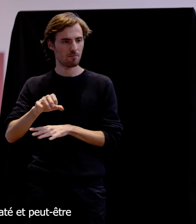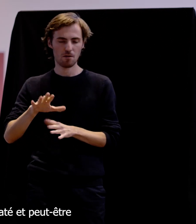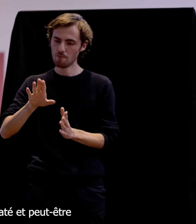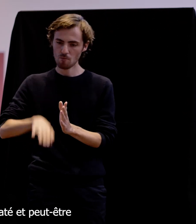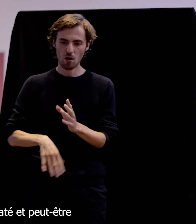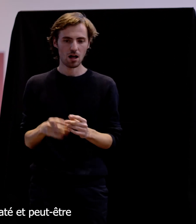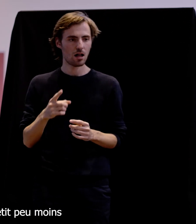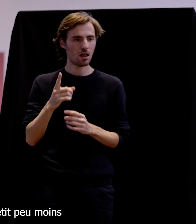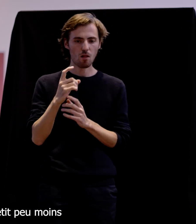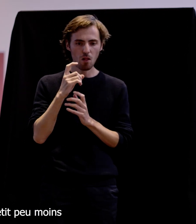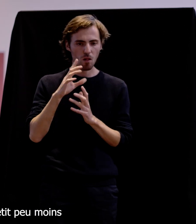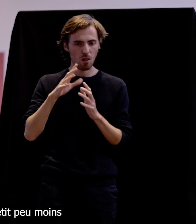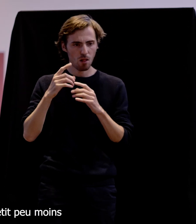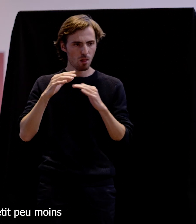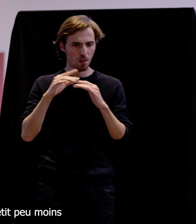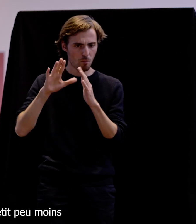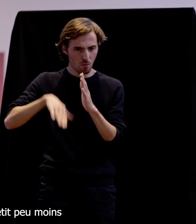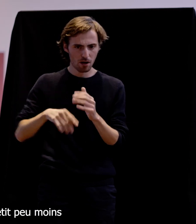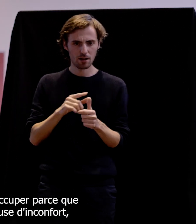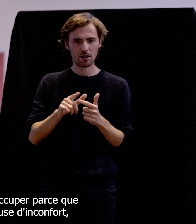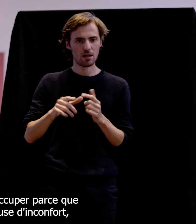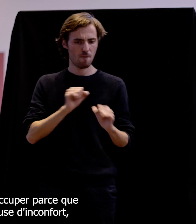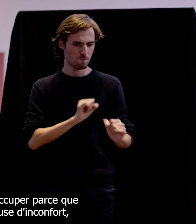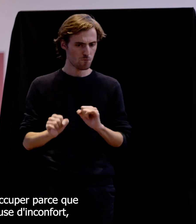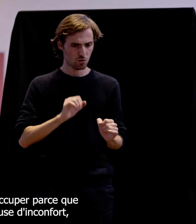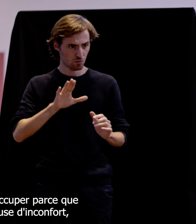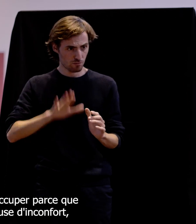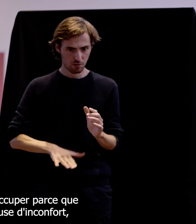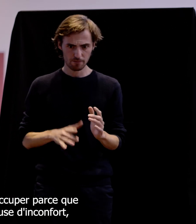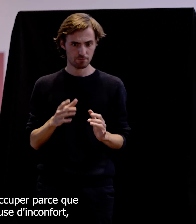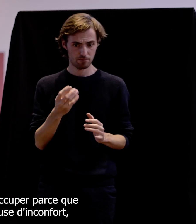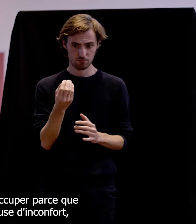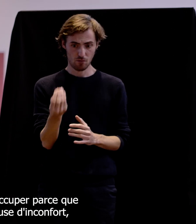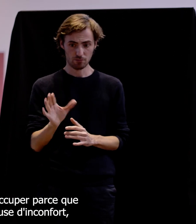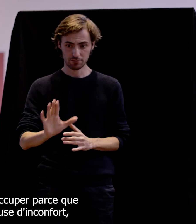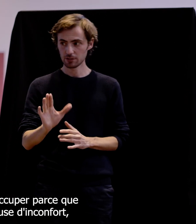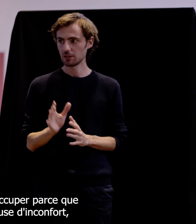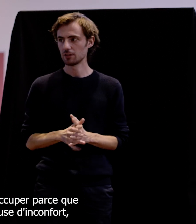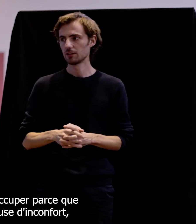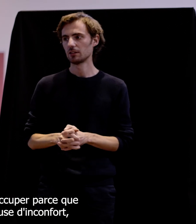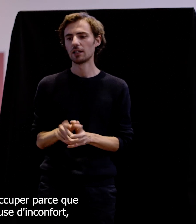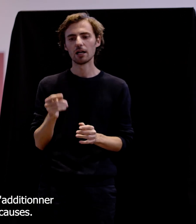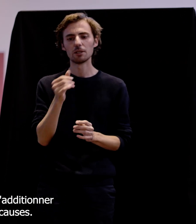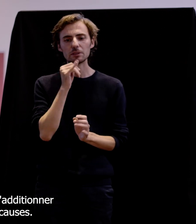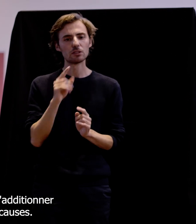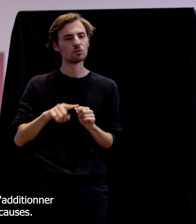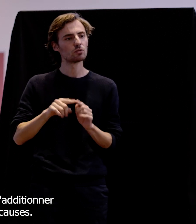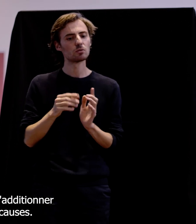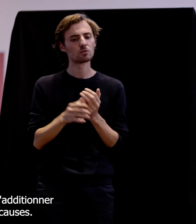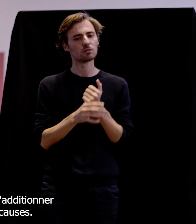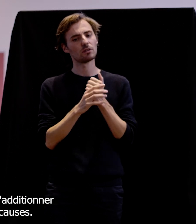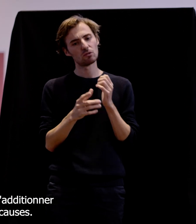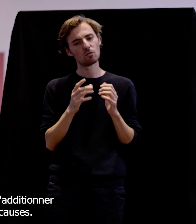moins hydratée, peut-être ils bougent un petit peu moins, et donc il faut s'en occuper, parce que c'est une petite cause d'inconfort, hein, mais qui